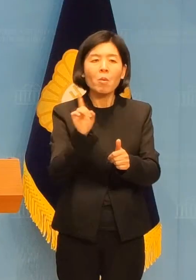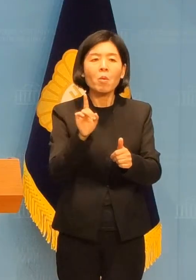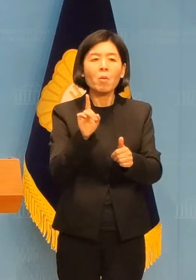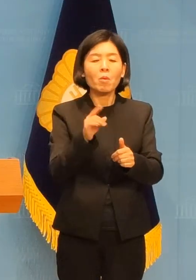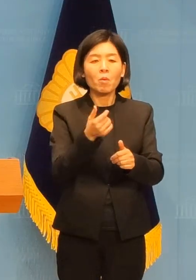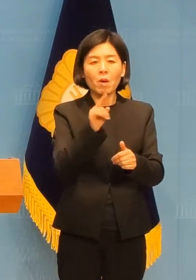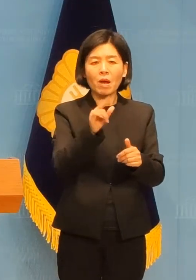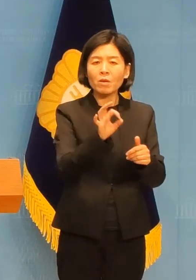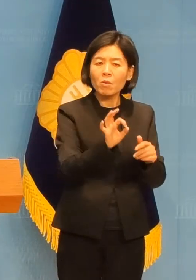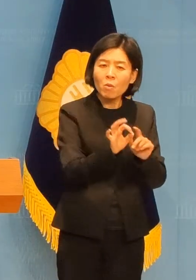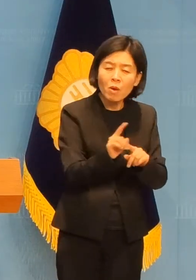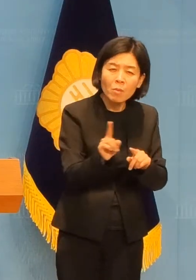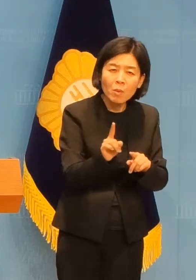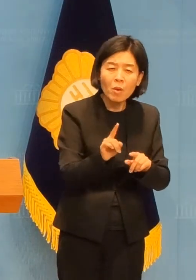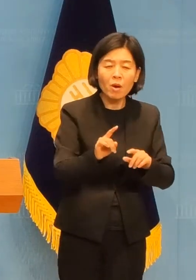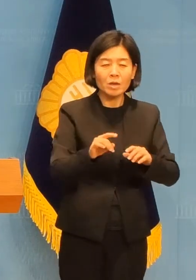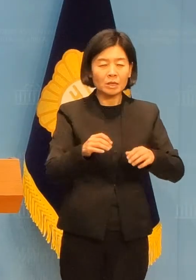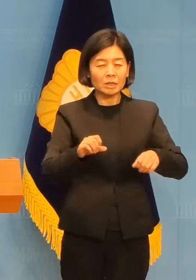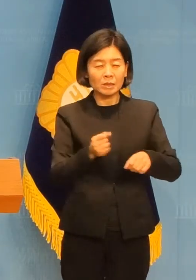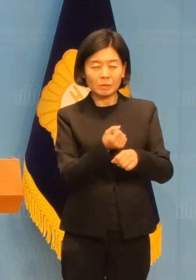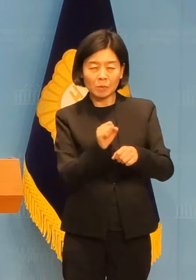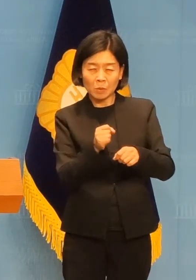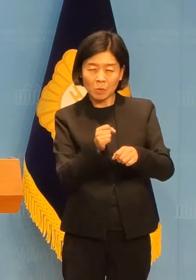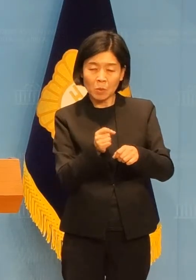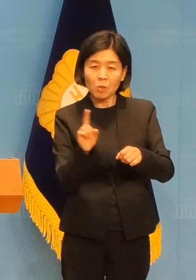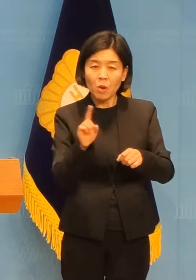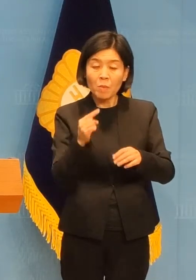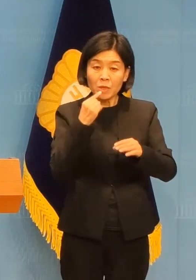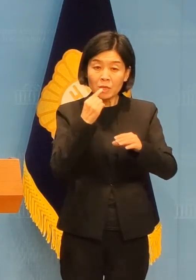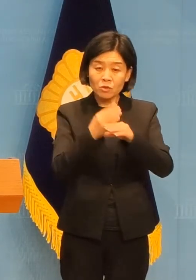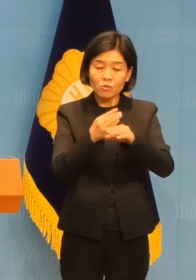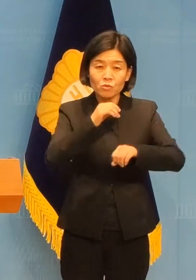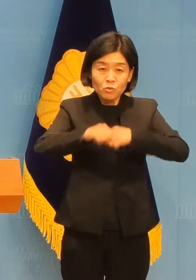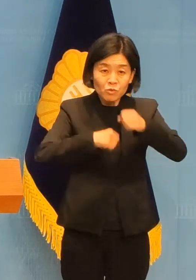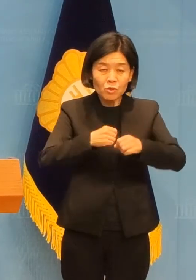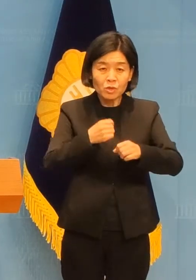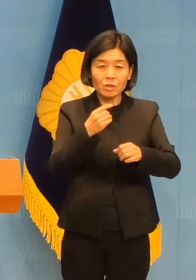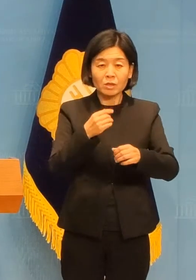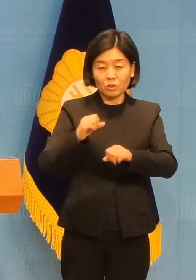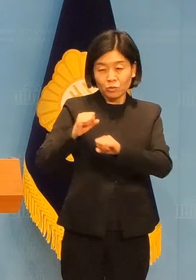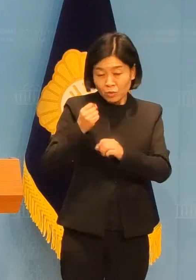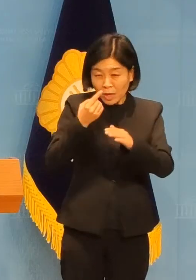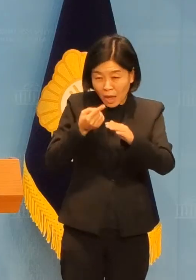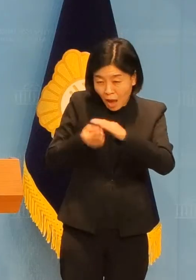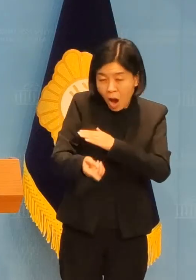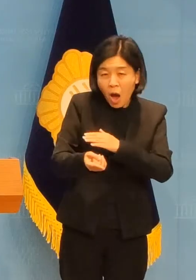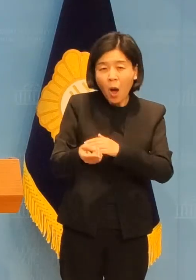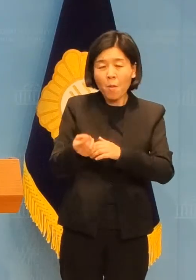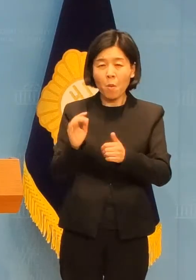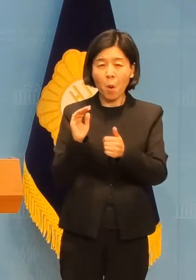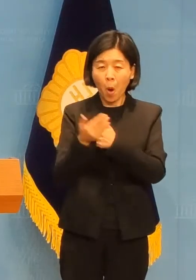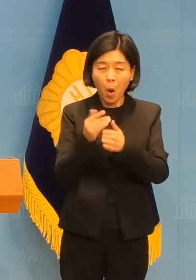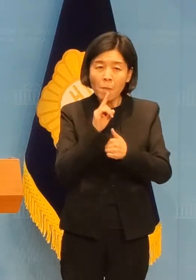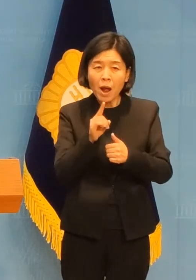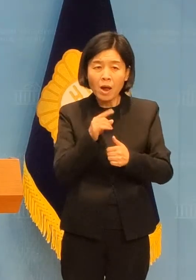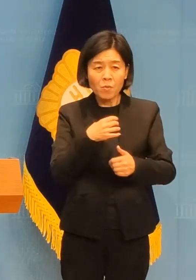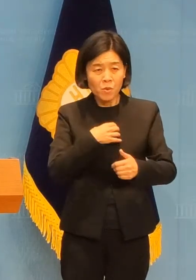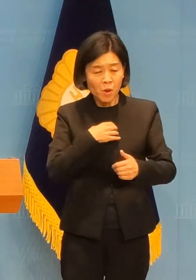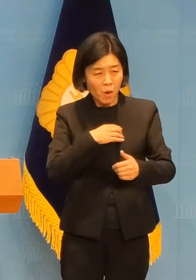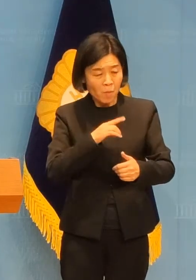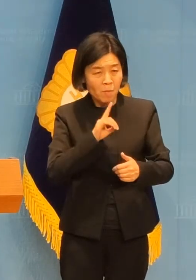음모론은 민주주의를 해치고 계엄을 옹호하는 발언은 헌정 질서를 부정하는 위험한